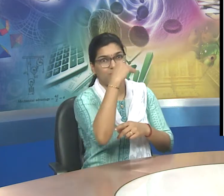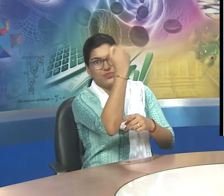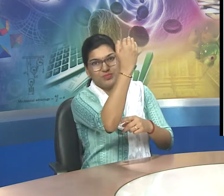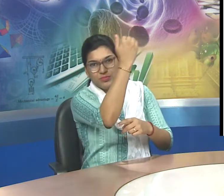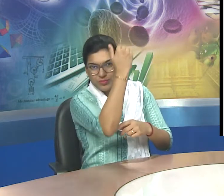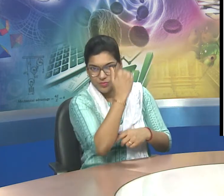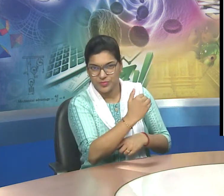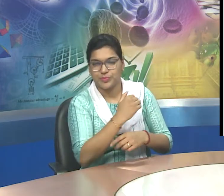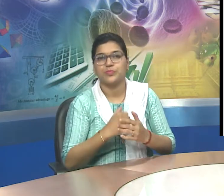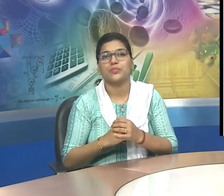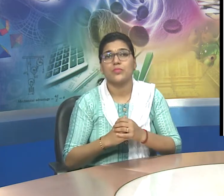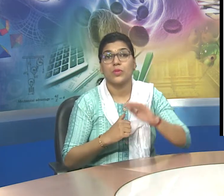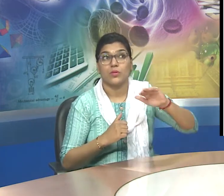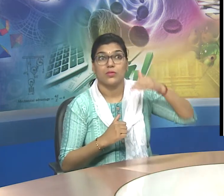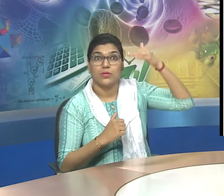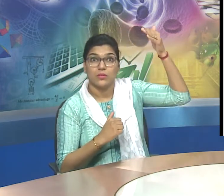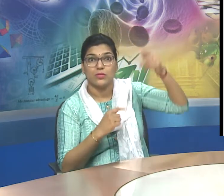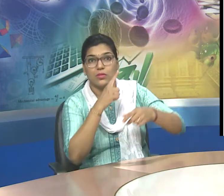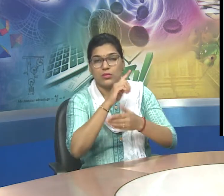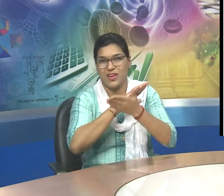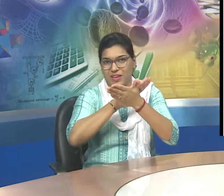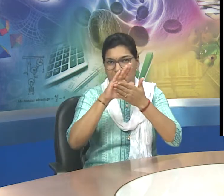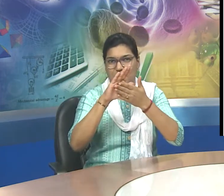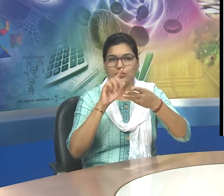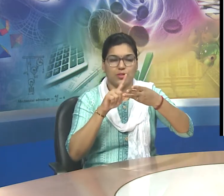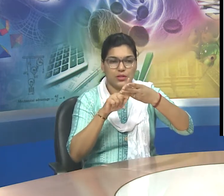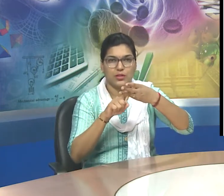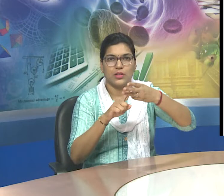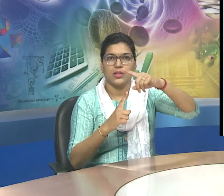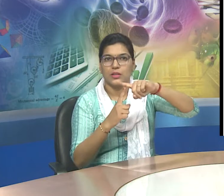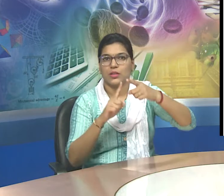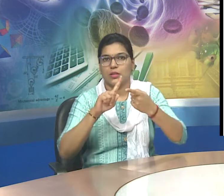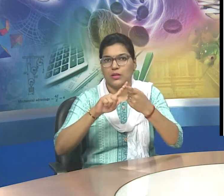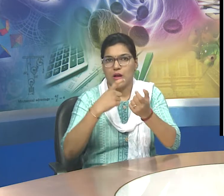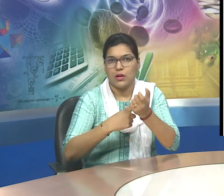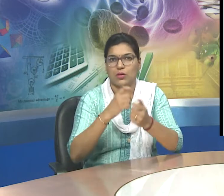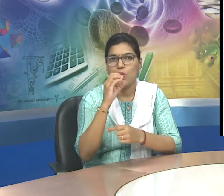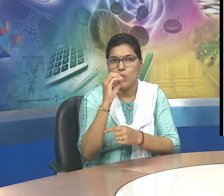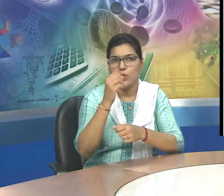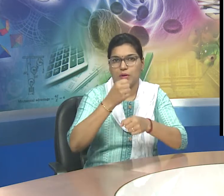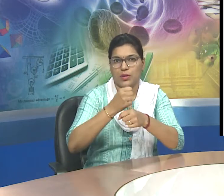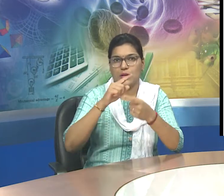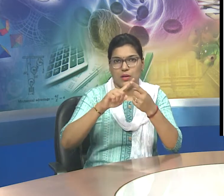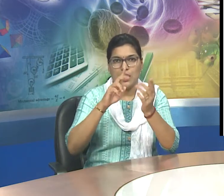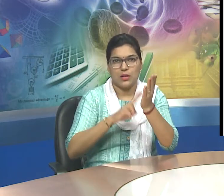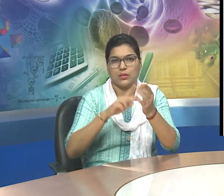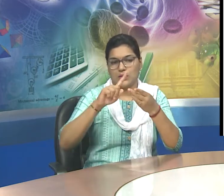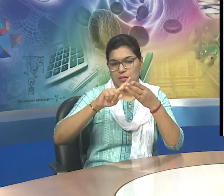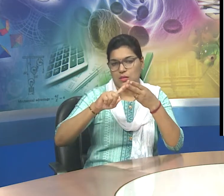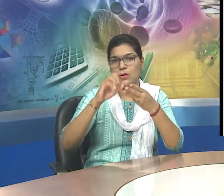यह शब्द हेट्रोजीनियस और होमोजीनियस, यहाँ पे आपको दो शब्द नजर आएंगे। सबसे ऊपर लिखा है